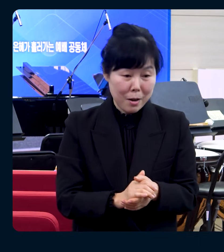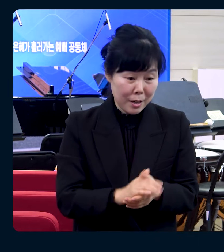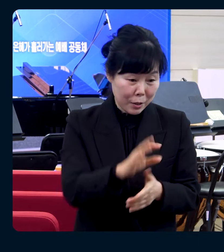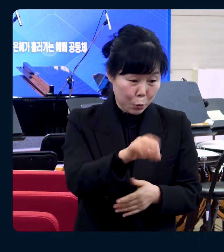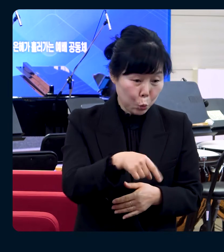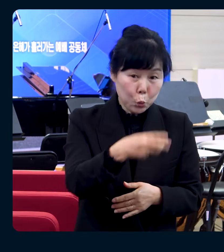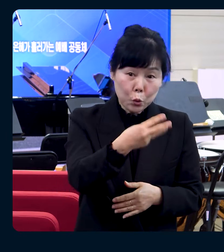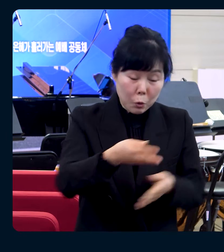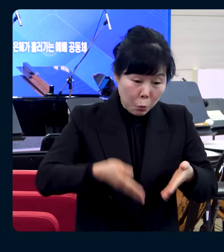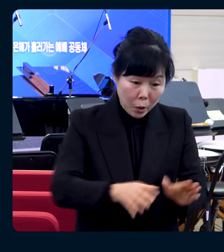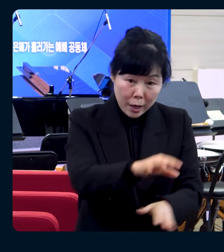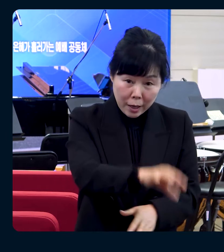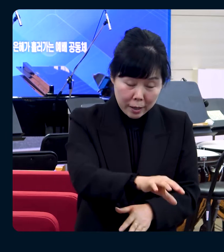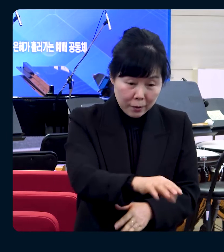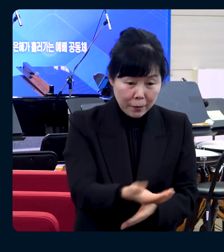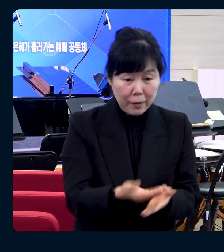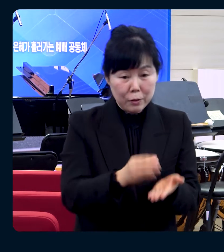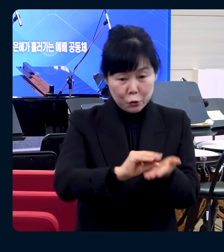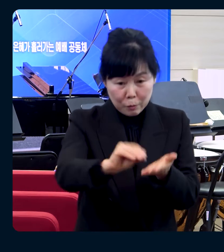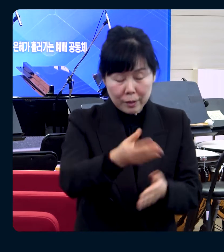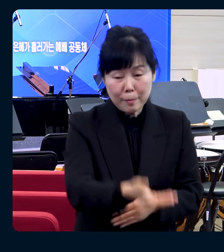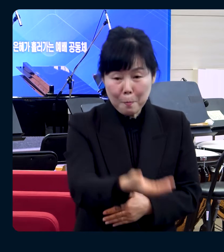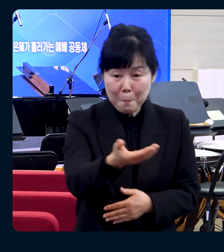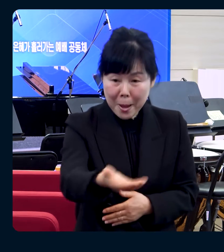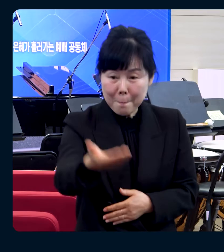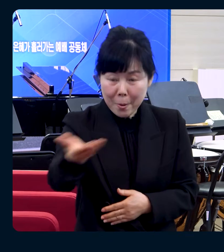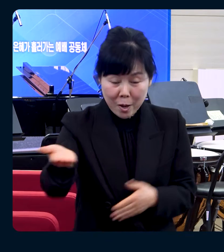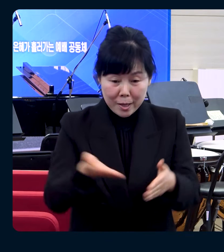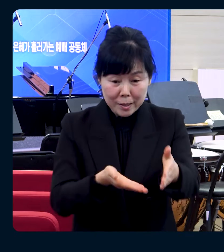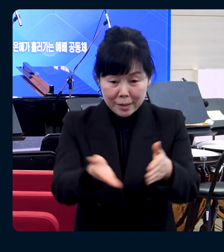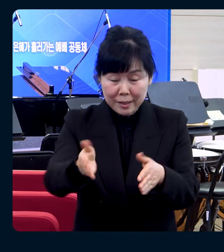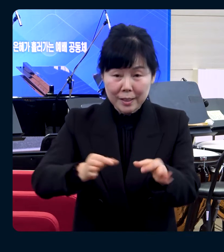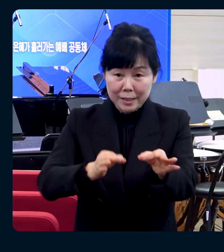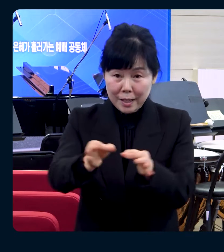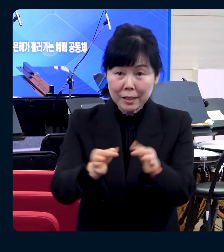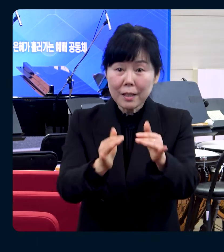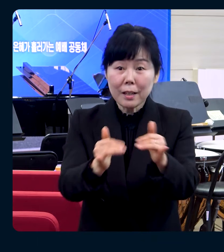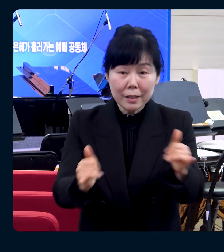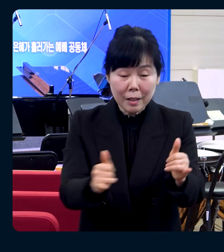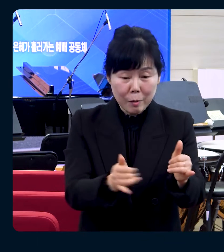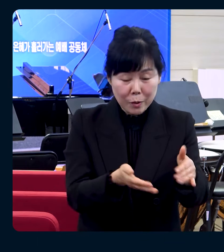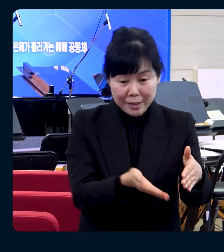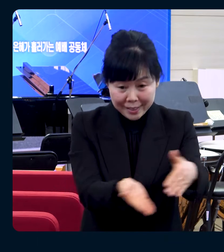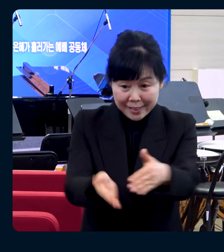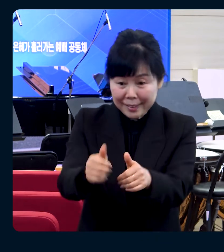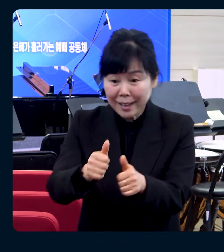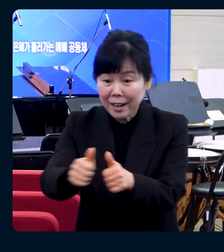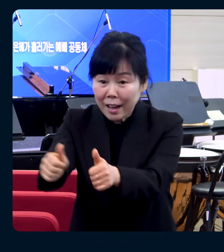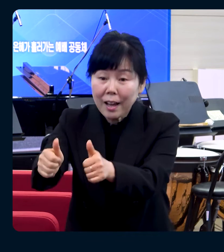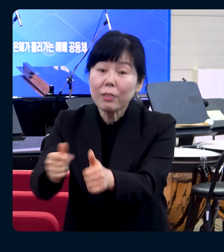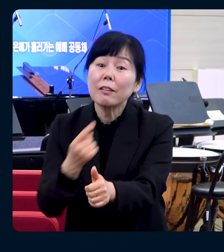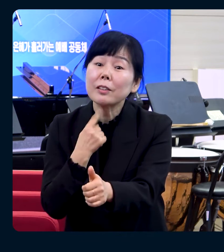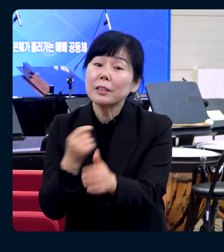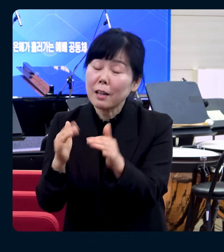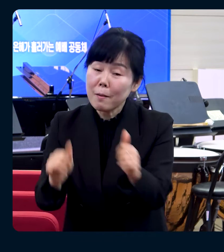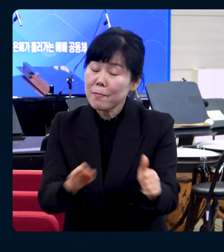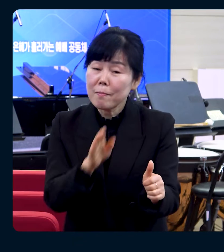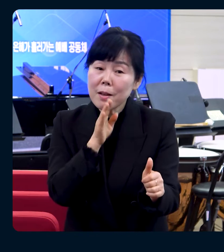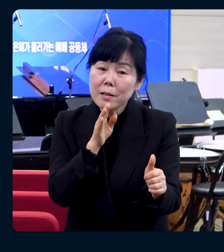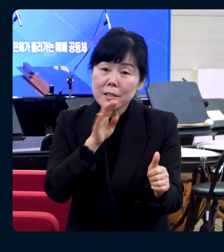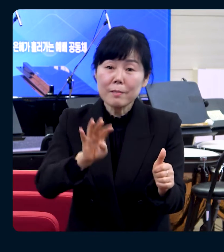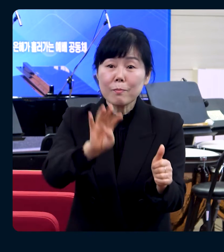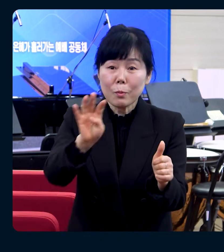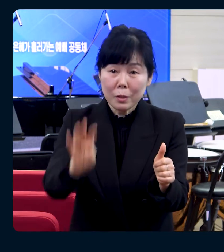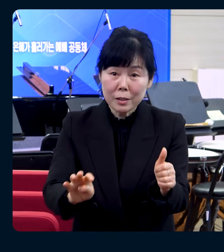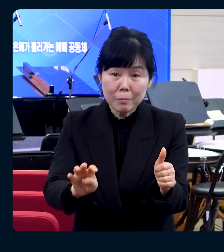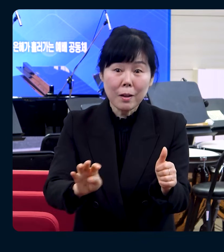우르부터 시작해가지고 애굽에 이르는 그 장사꾼의 길을 따라서 가나안까지 온 것인지 어쩐지 확실한지 모르겠지만 한 가지 확실한